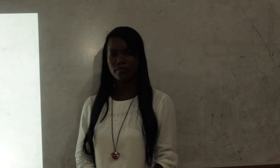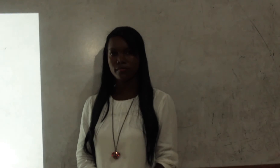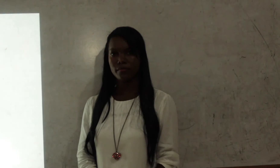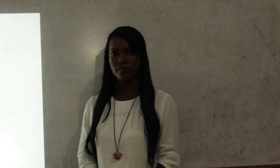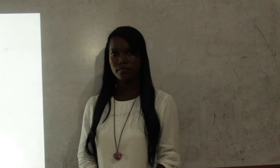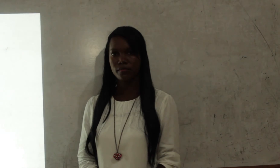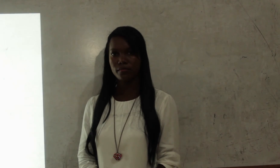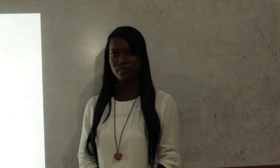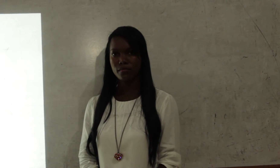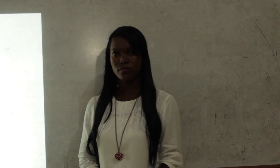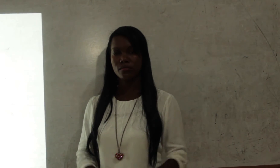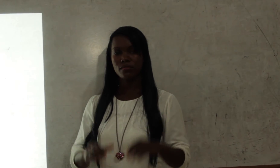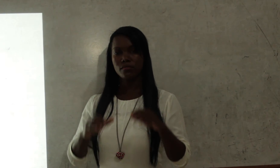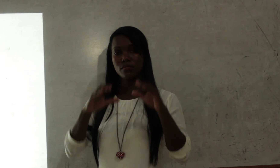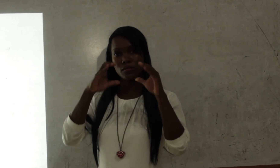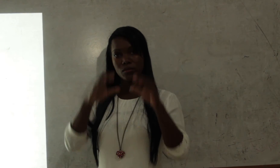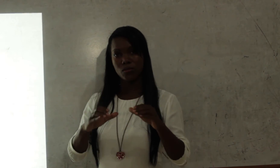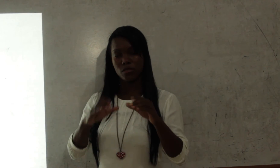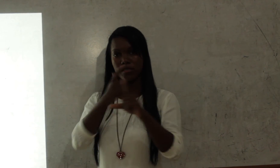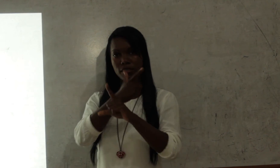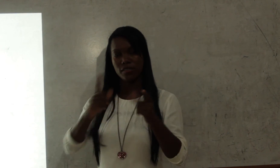Curso de Lengua de Señas sobre Tecnología.